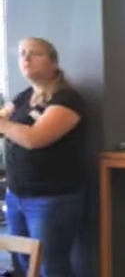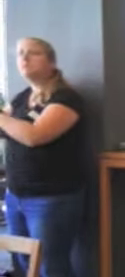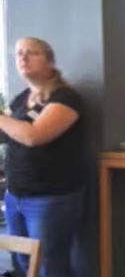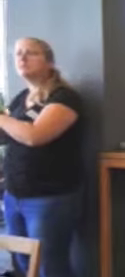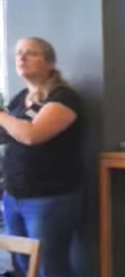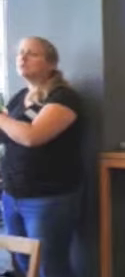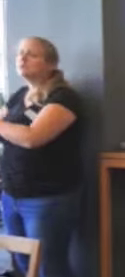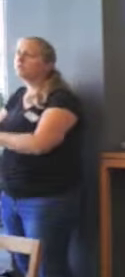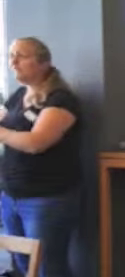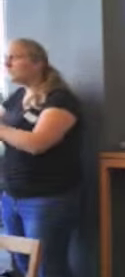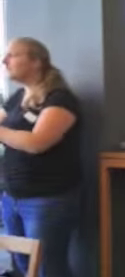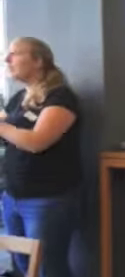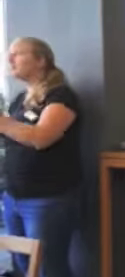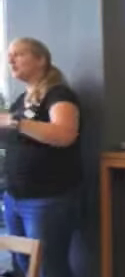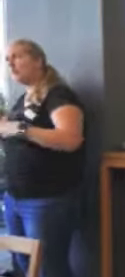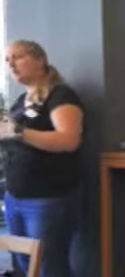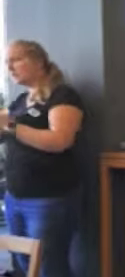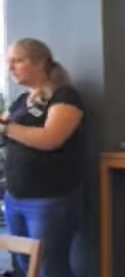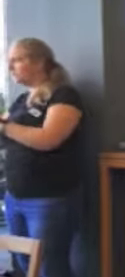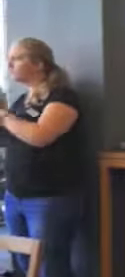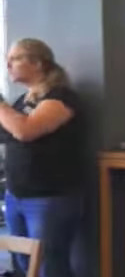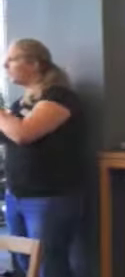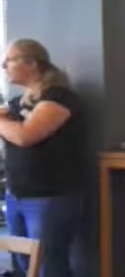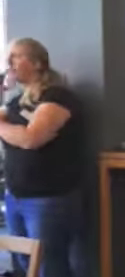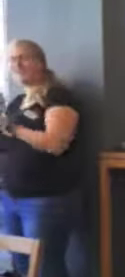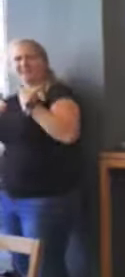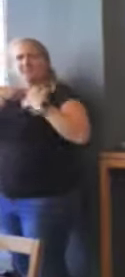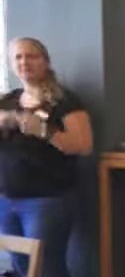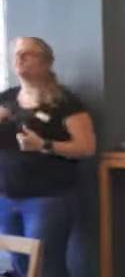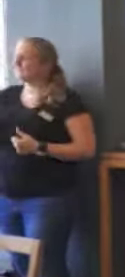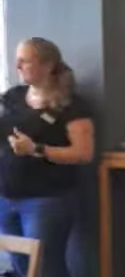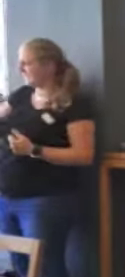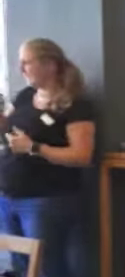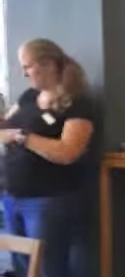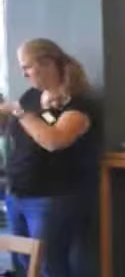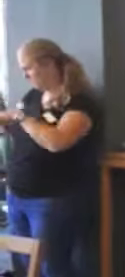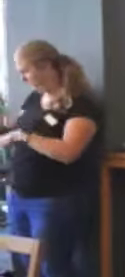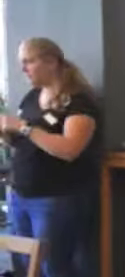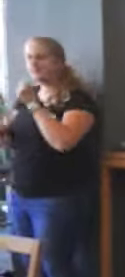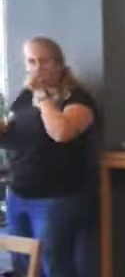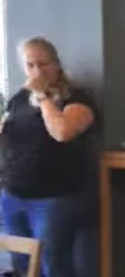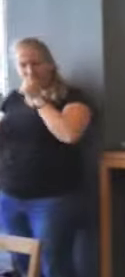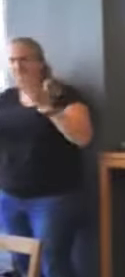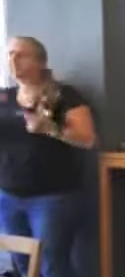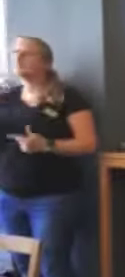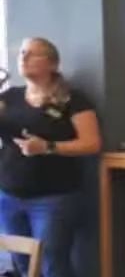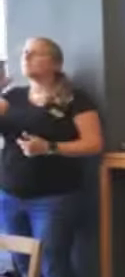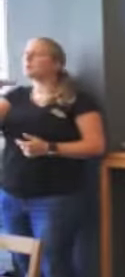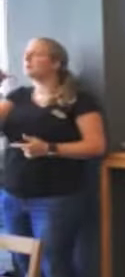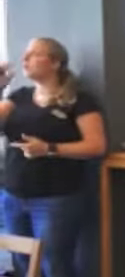långtidssjuka till exempel, genom sådana här sociala företag. Du står kvar där, Ragnar, så lämnar jag ordet till Thomas